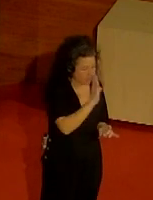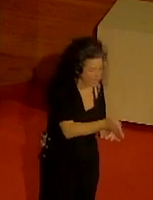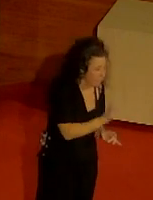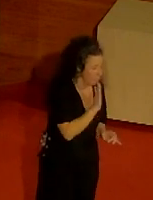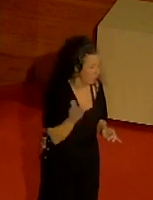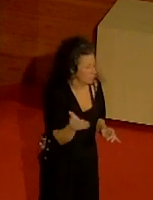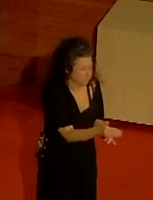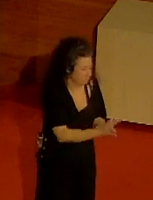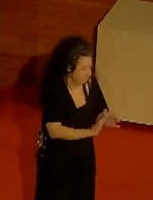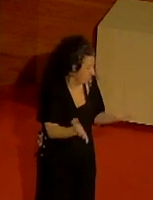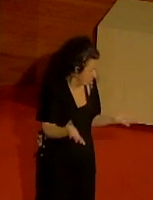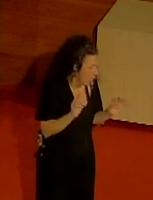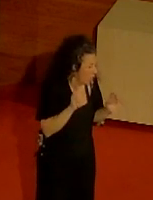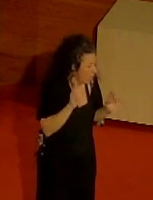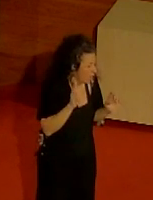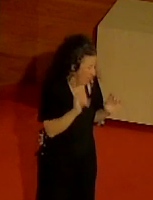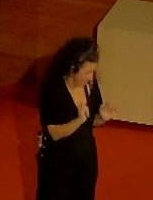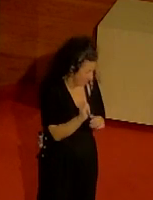está.